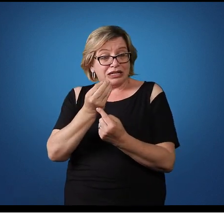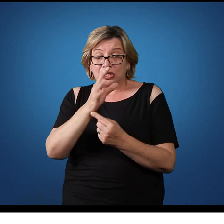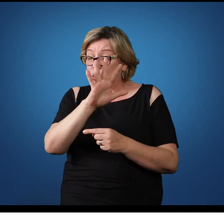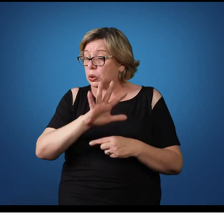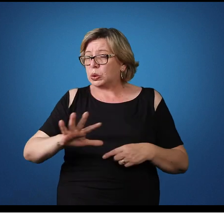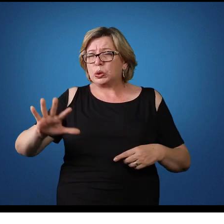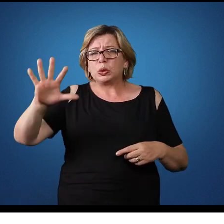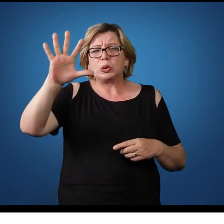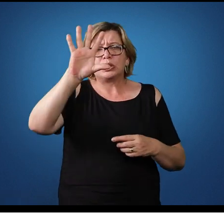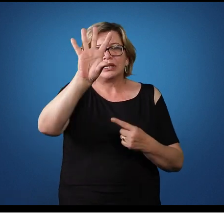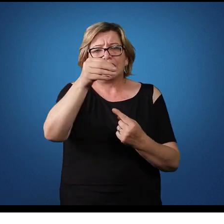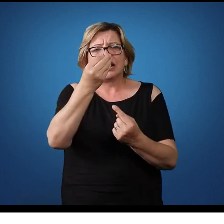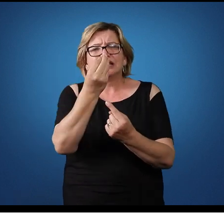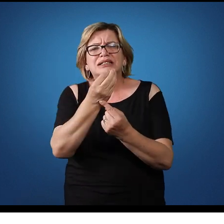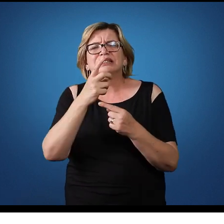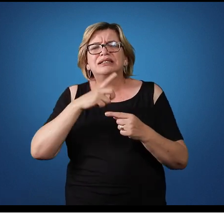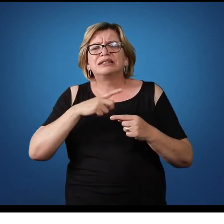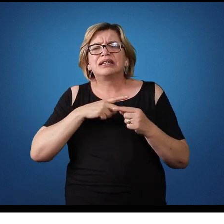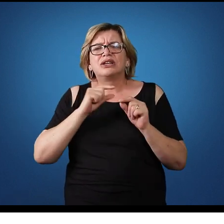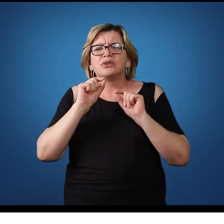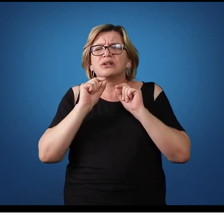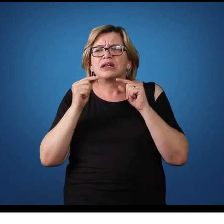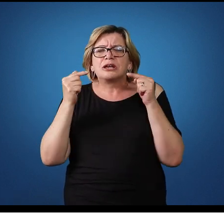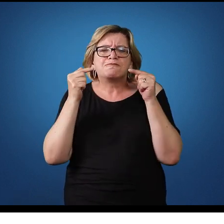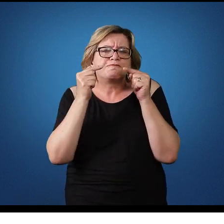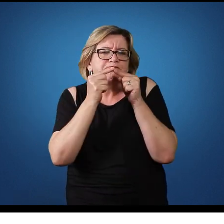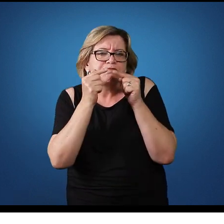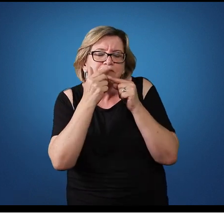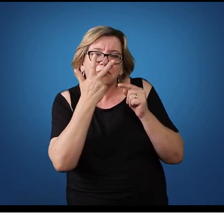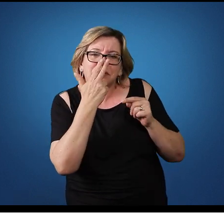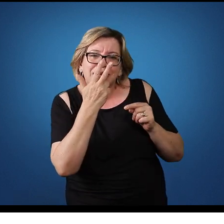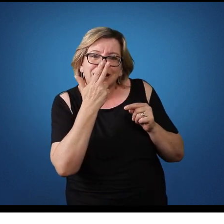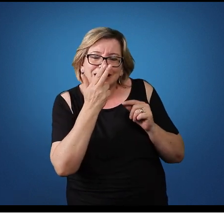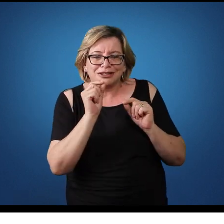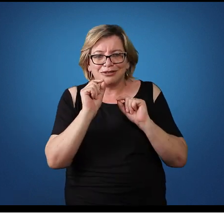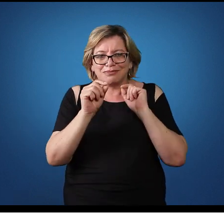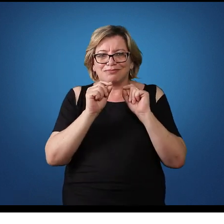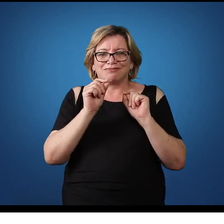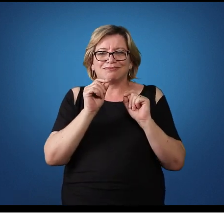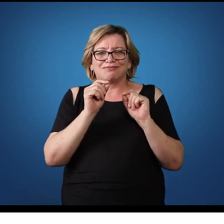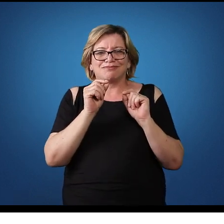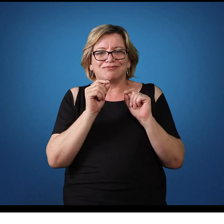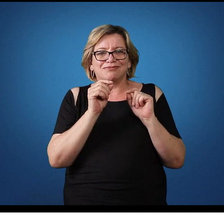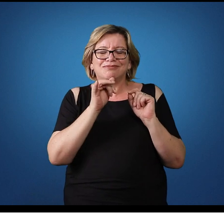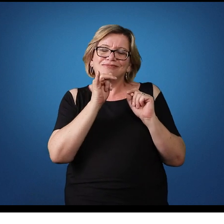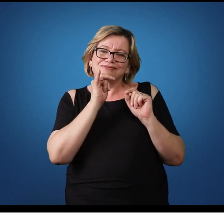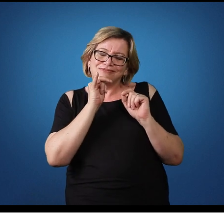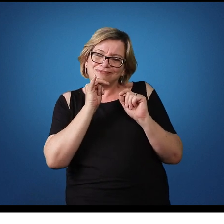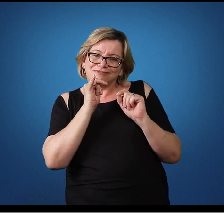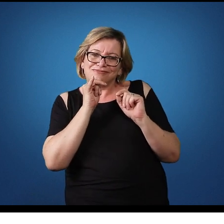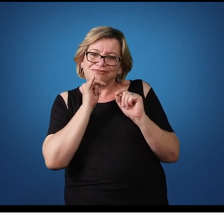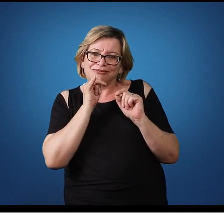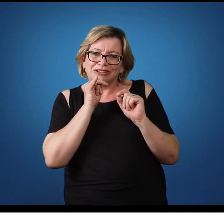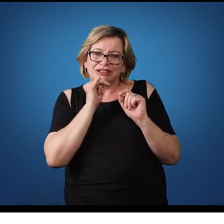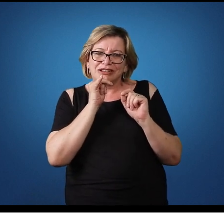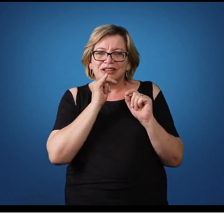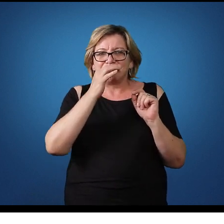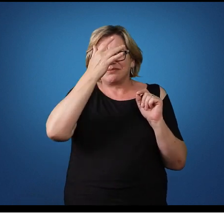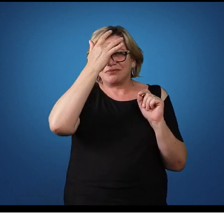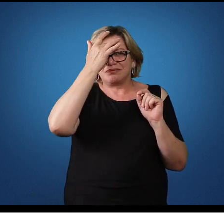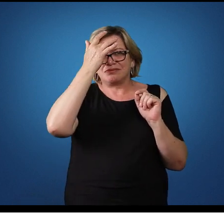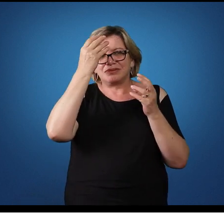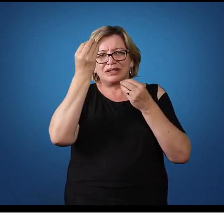de arte, alguma coisa que é comum, que sempre se repete. Por exemplo, candidatos